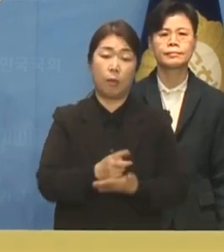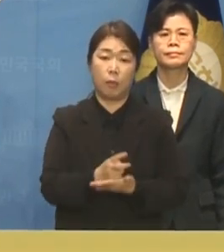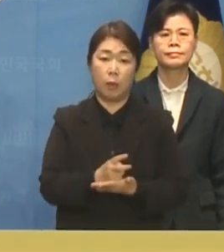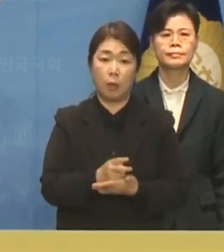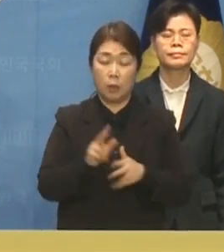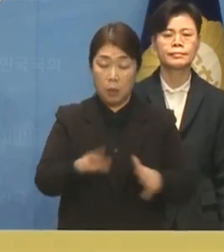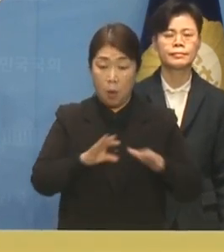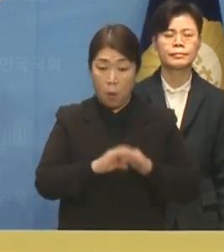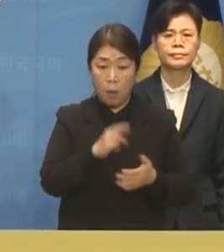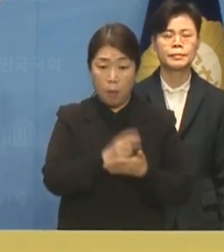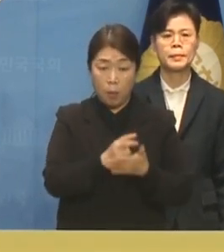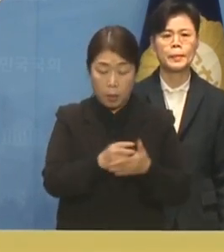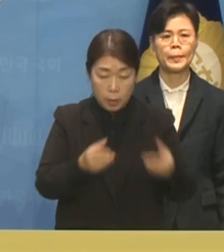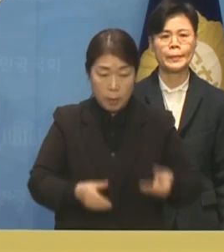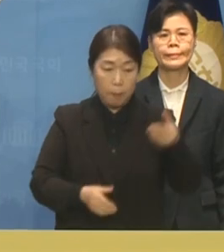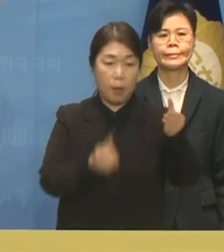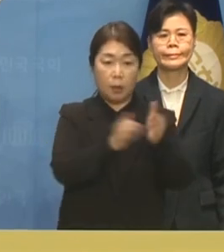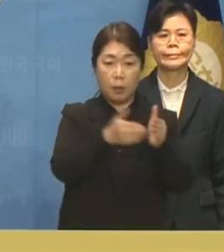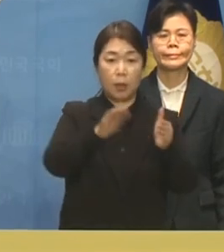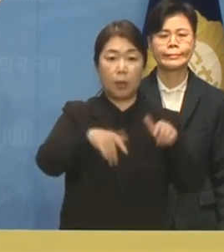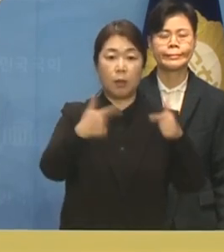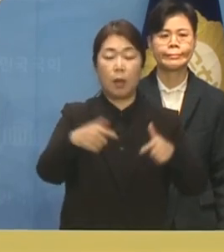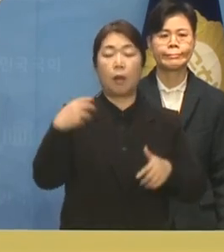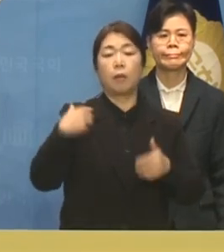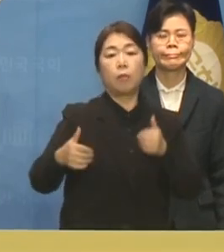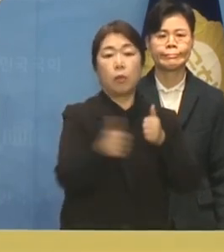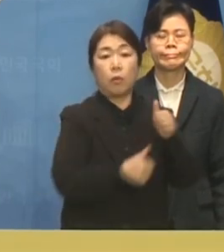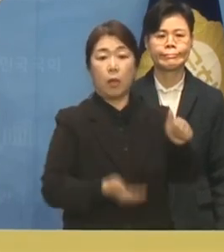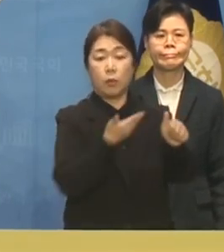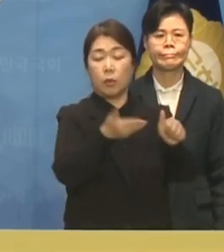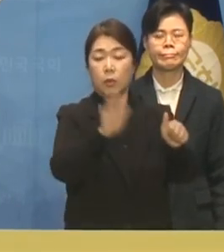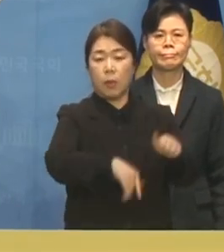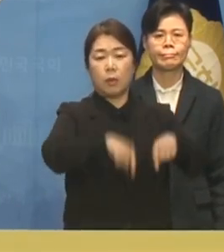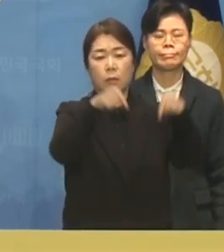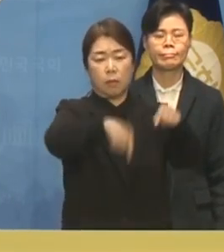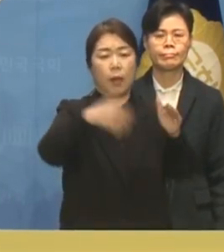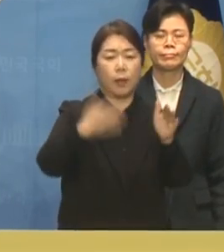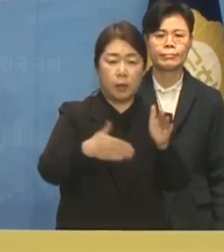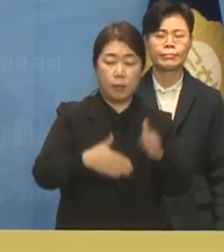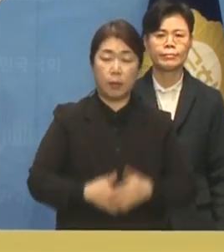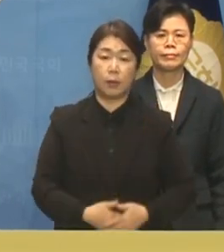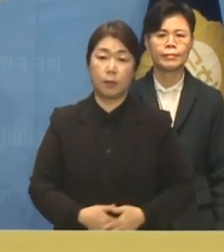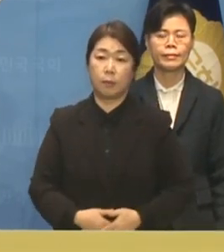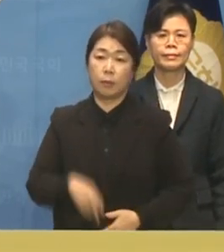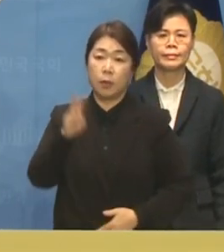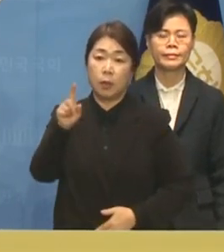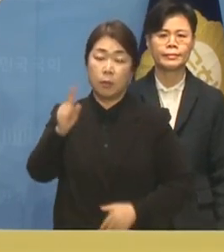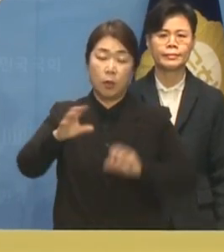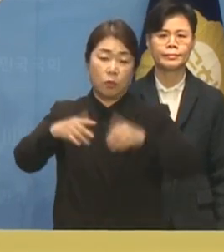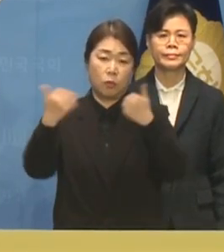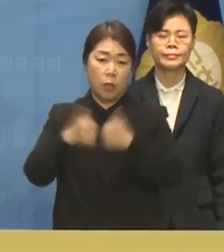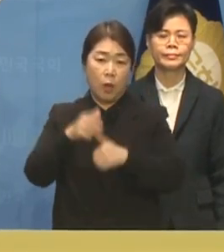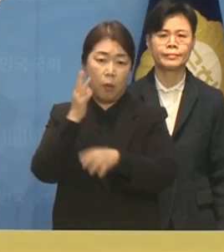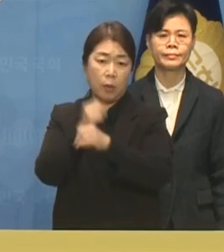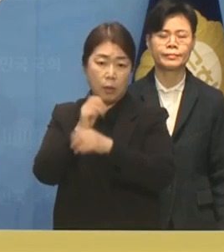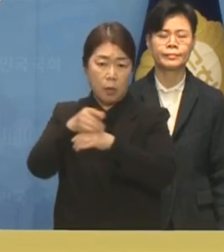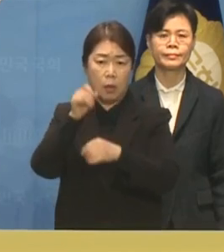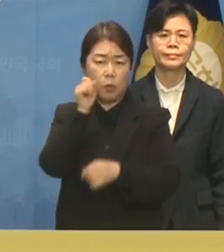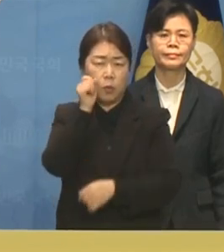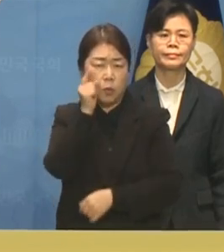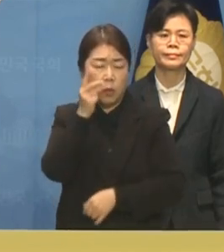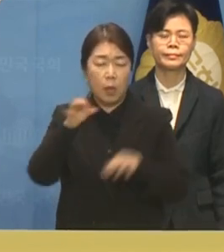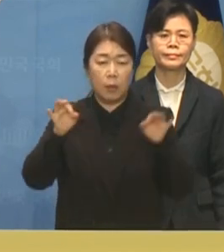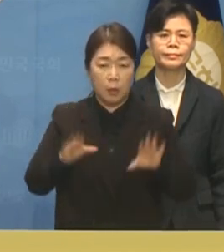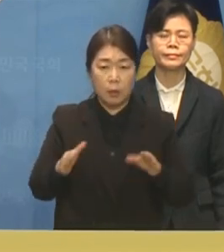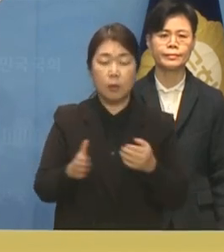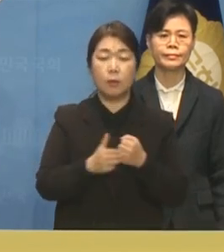있고 심의가 제대로 이루어지고 있지 않습니다. 21대 국회가 얼마 남지 않은 만큼 해당 법안에 대한